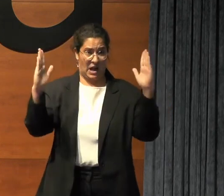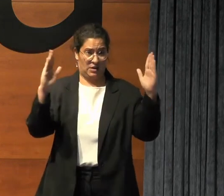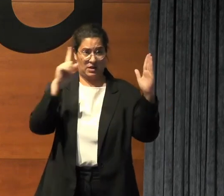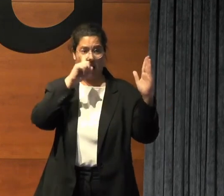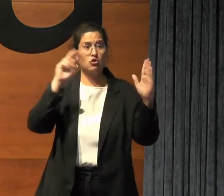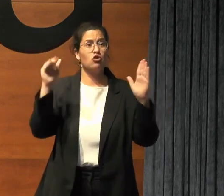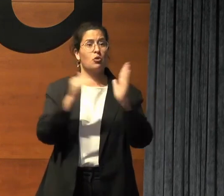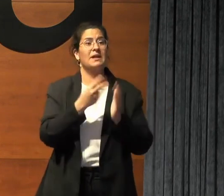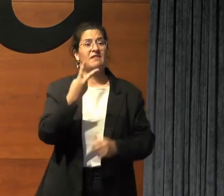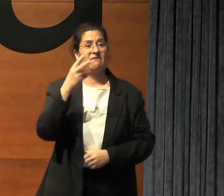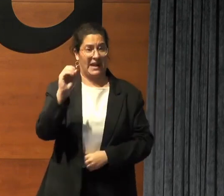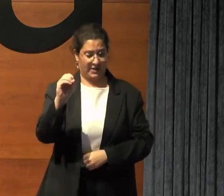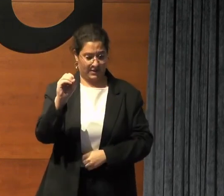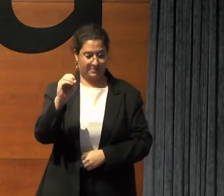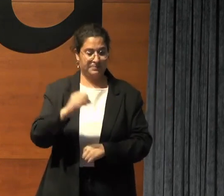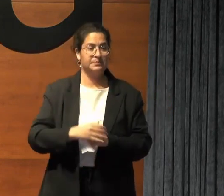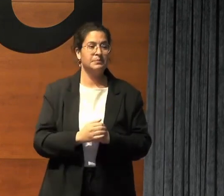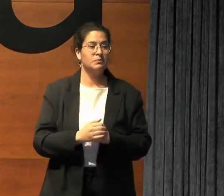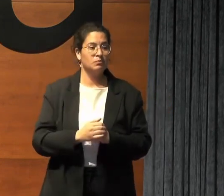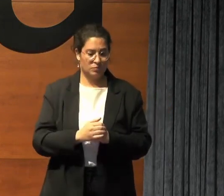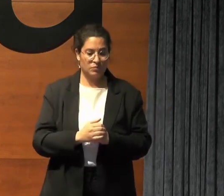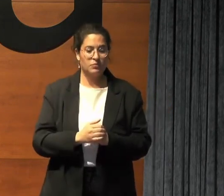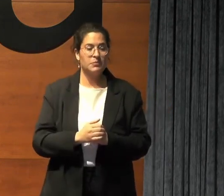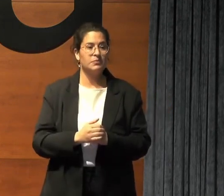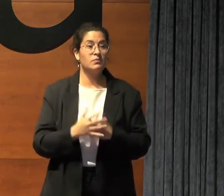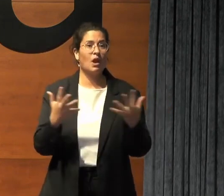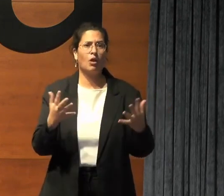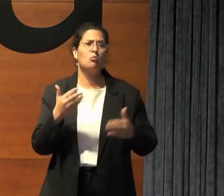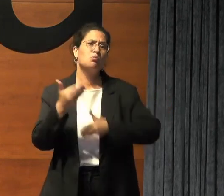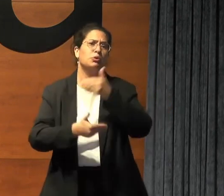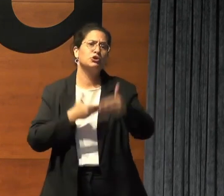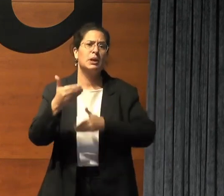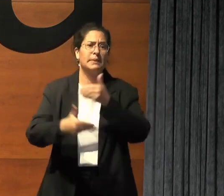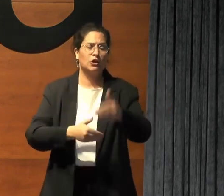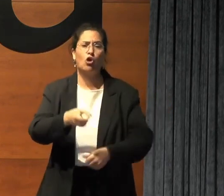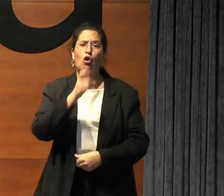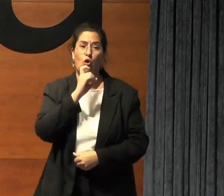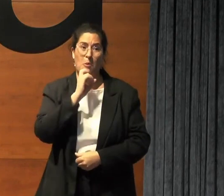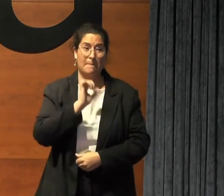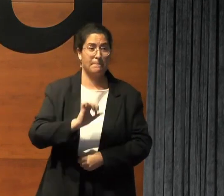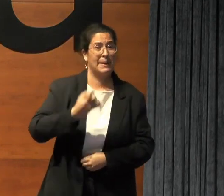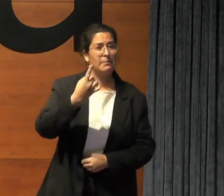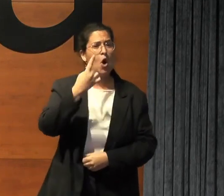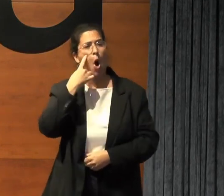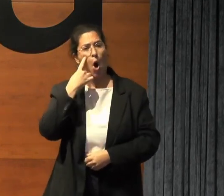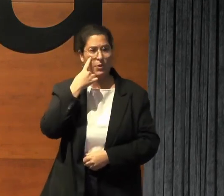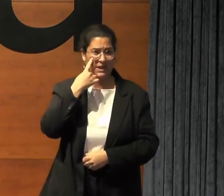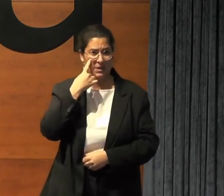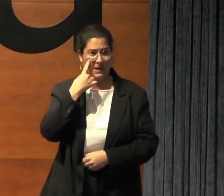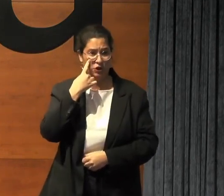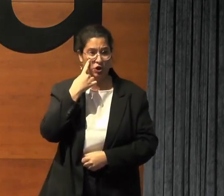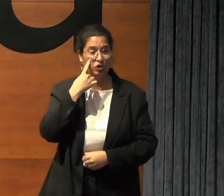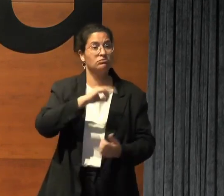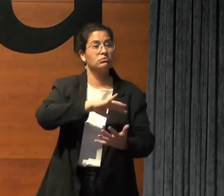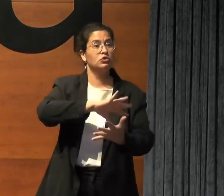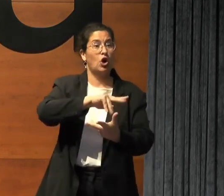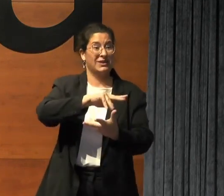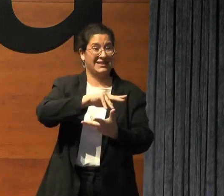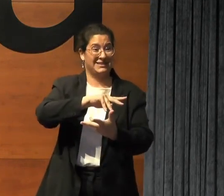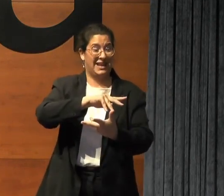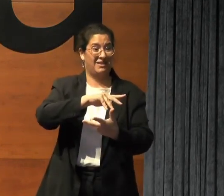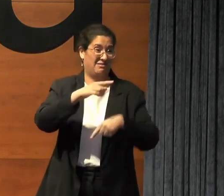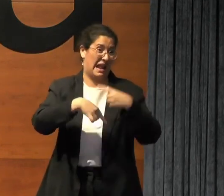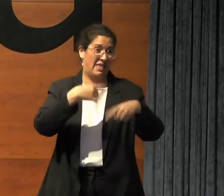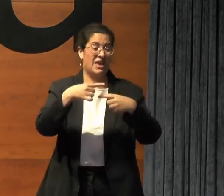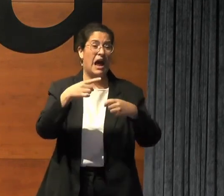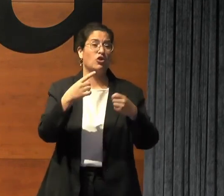Mi investigación es una investigación no experimental, la desarrollé en el año 2020. El procedimiento que seguí fue un